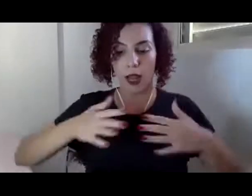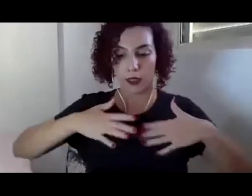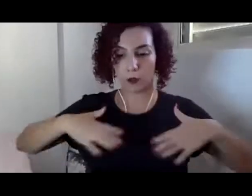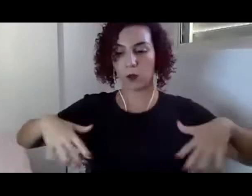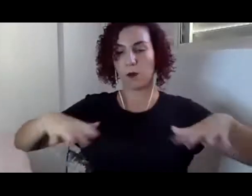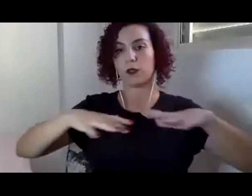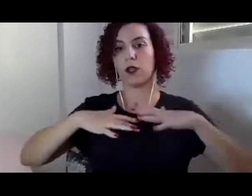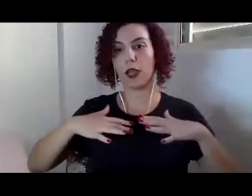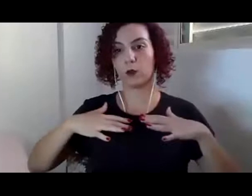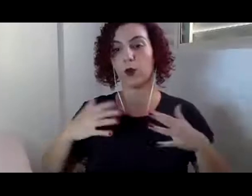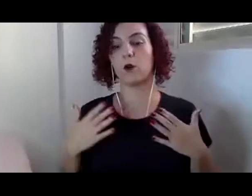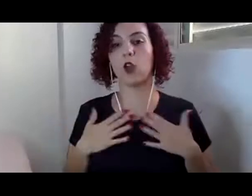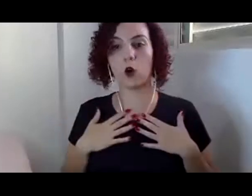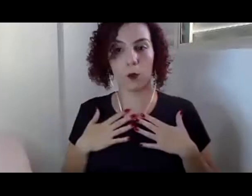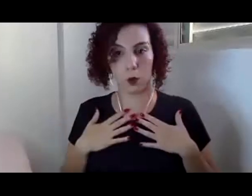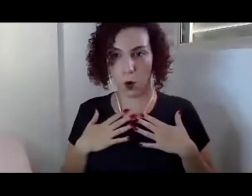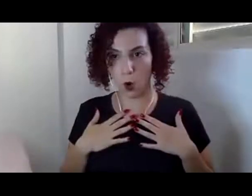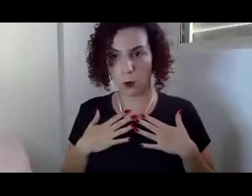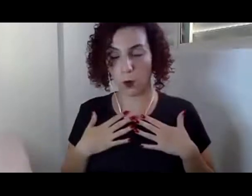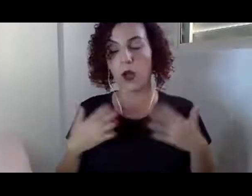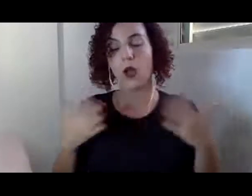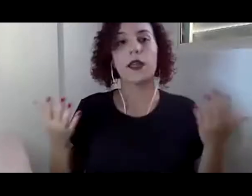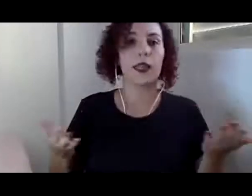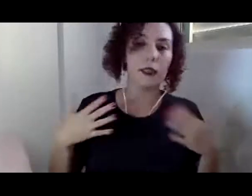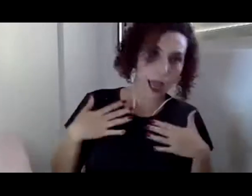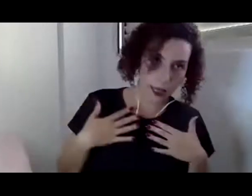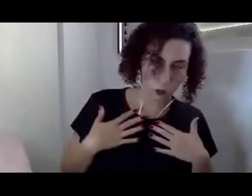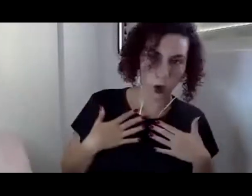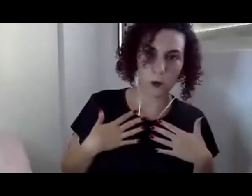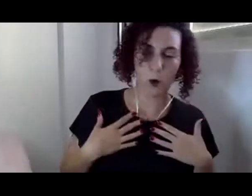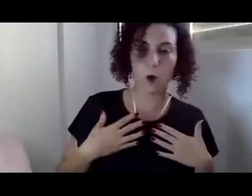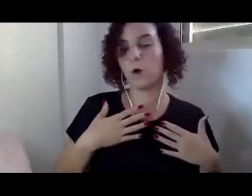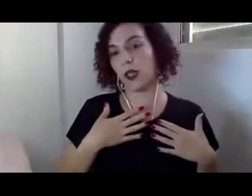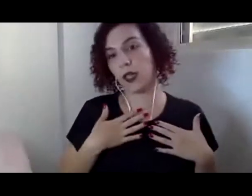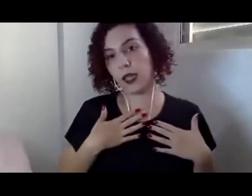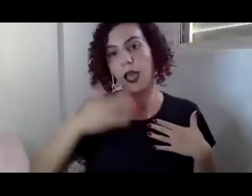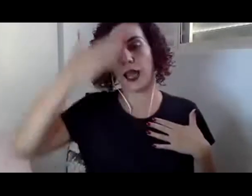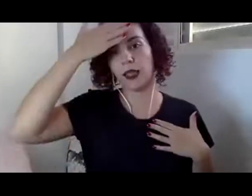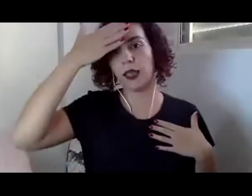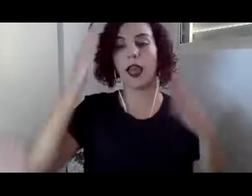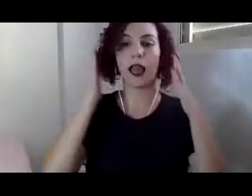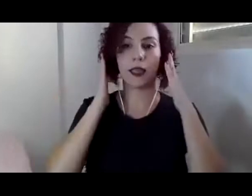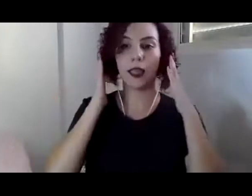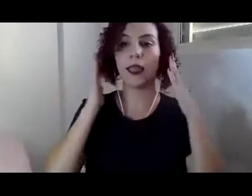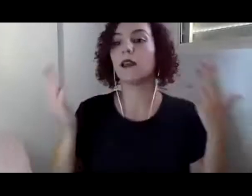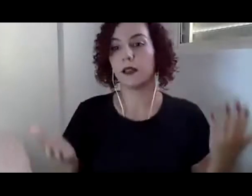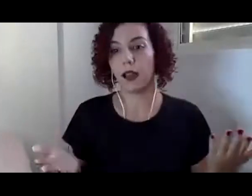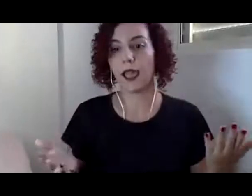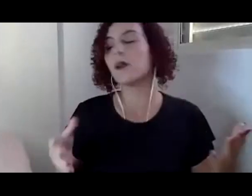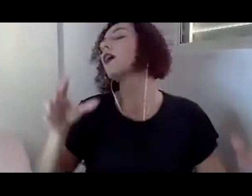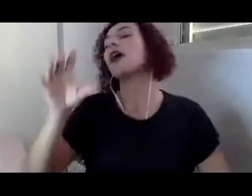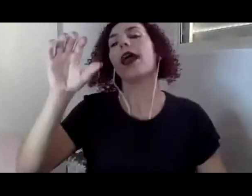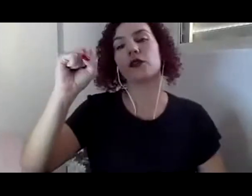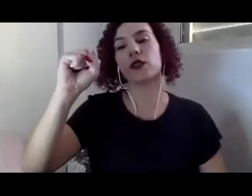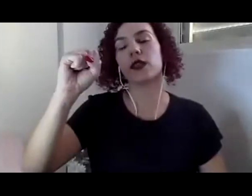Eu sinalizo num espaço neutro, eu toco o meu corpo, e aí eu toco o meu corpo aqui, aqui, aqui,